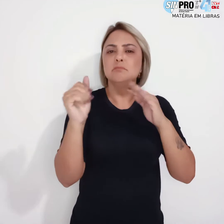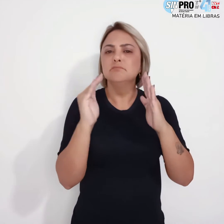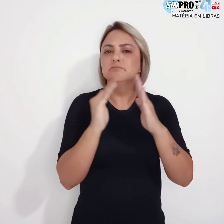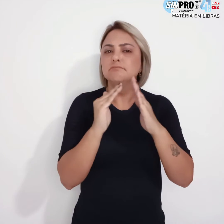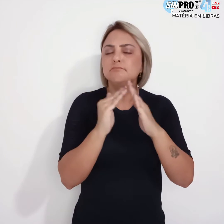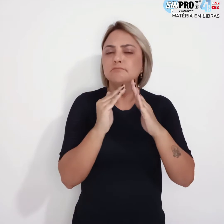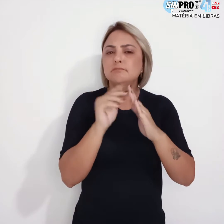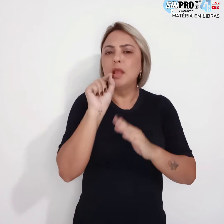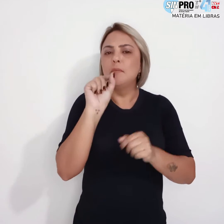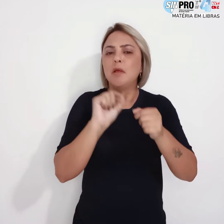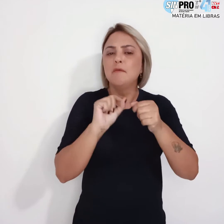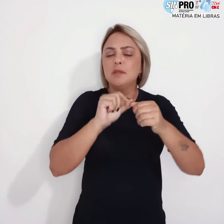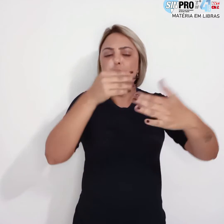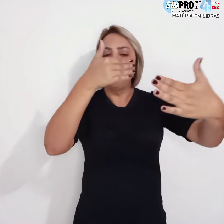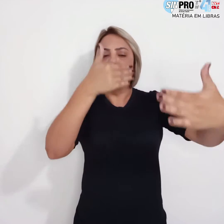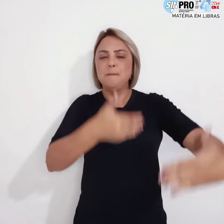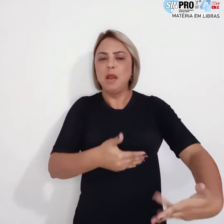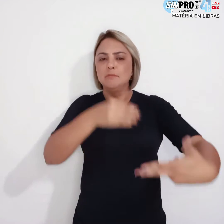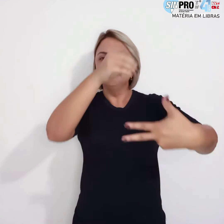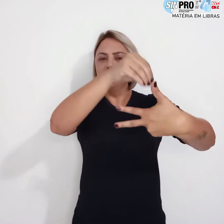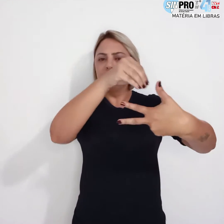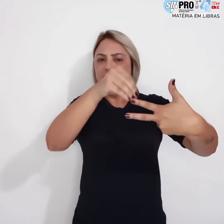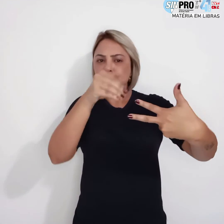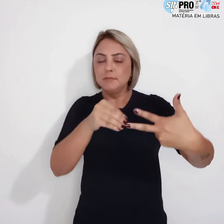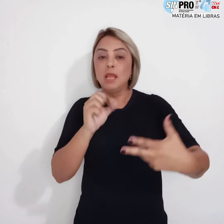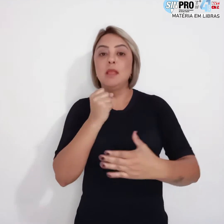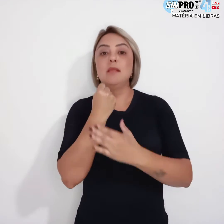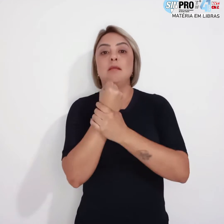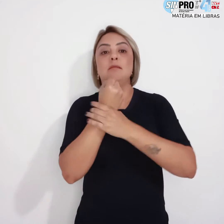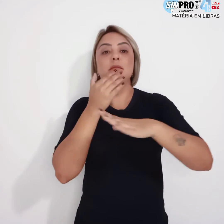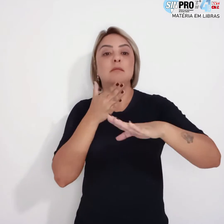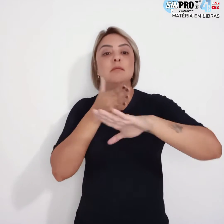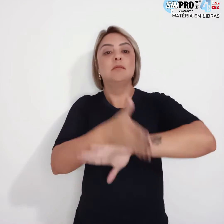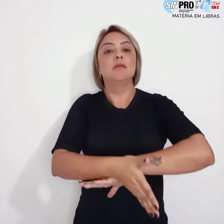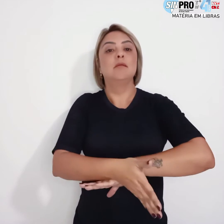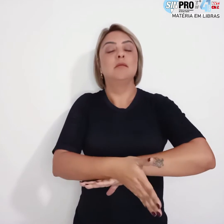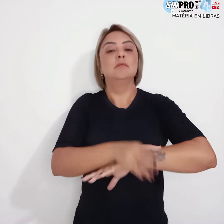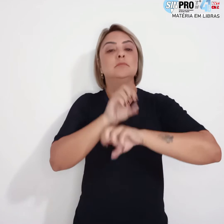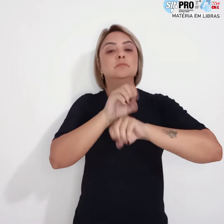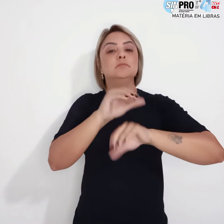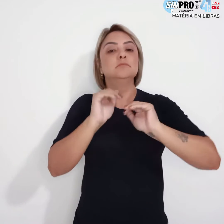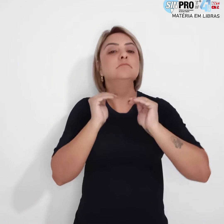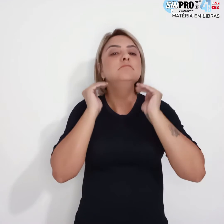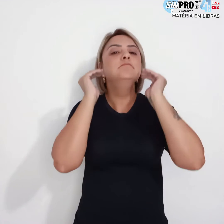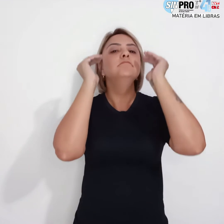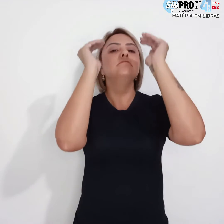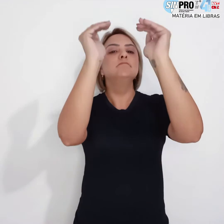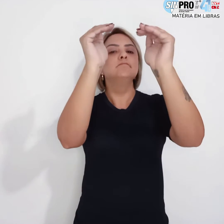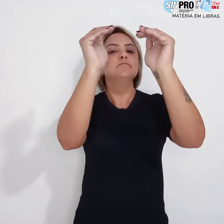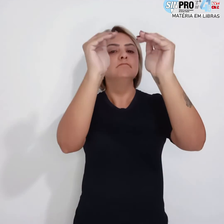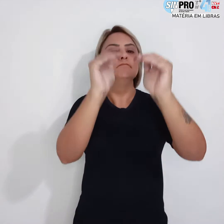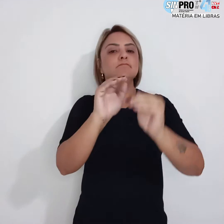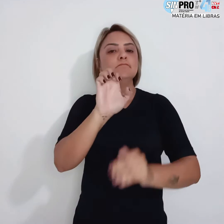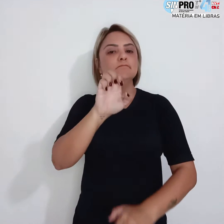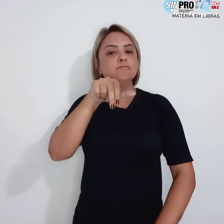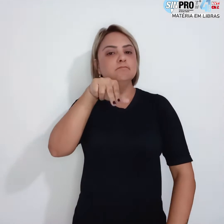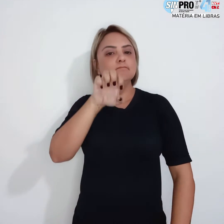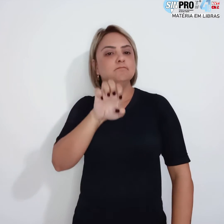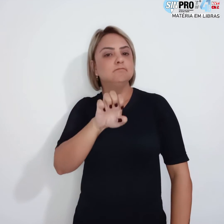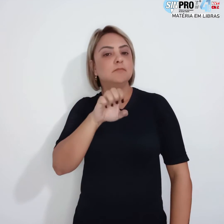para a realização do exame que garante o ingresso ao ensino superior através do Enem. Ao todo,